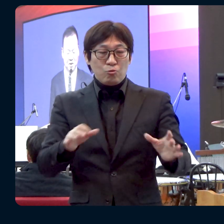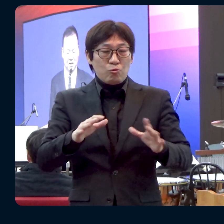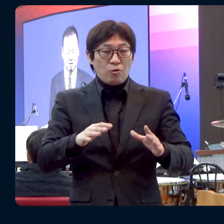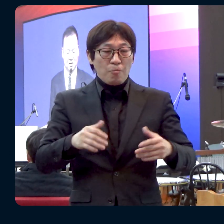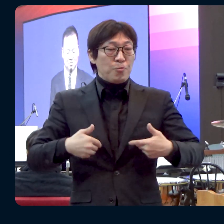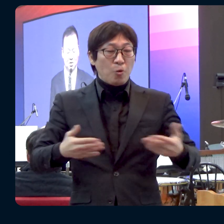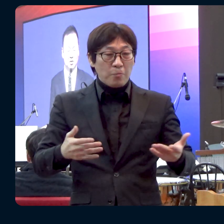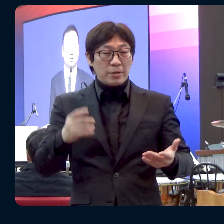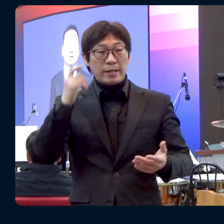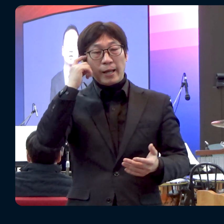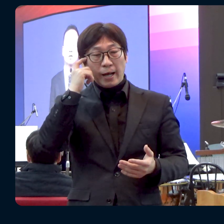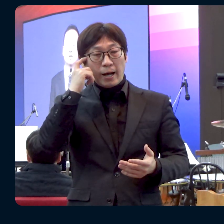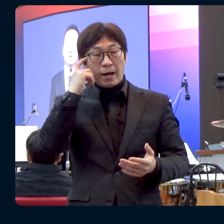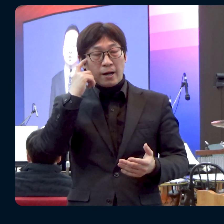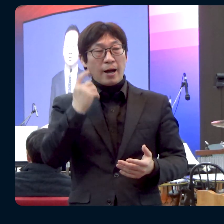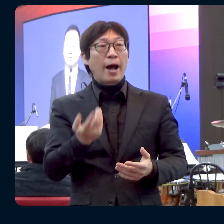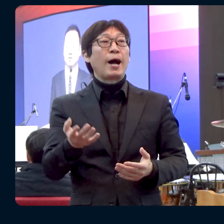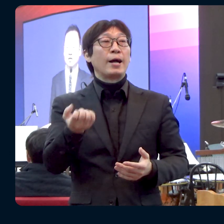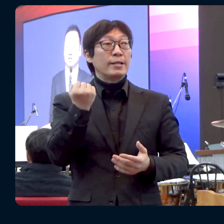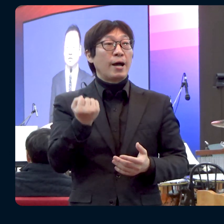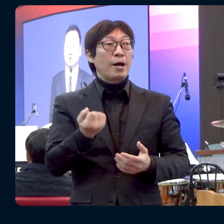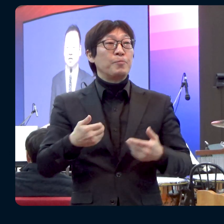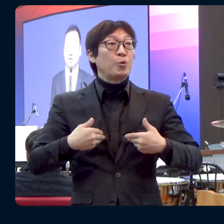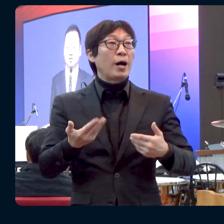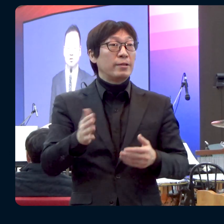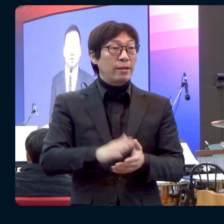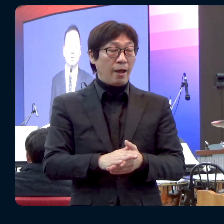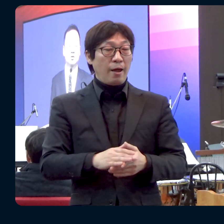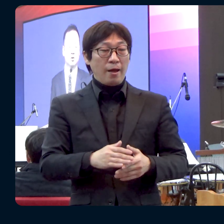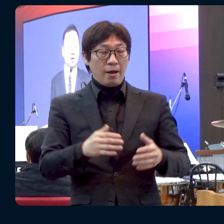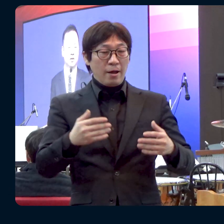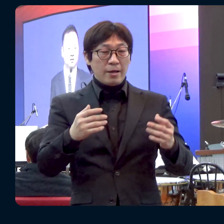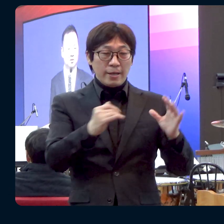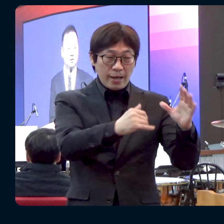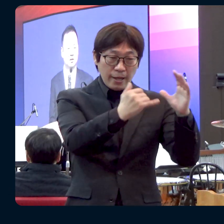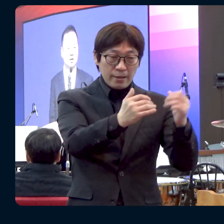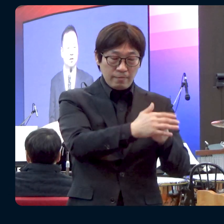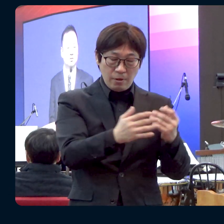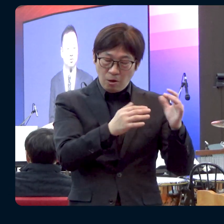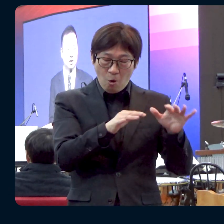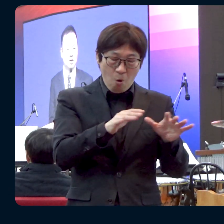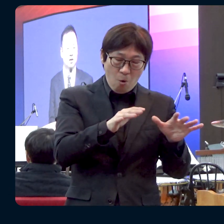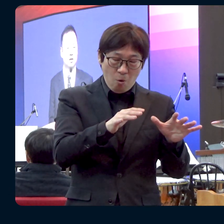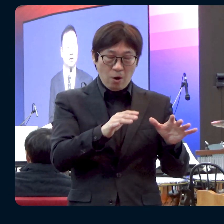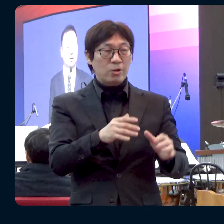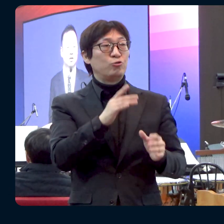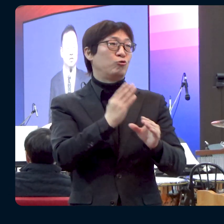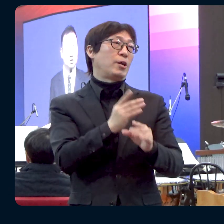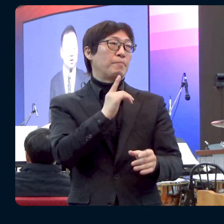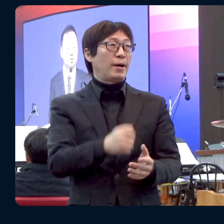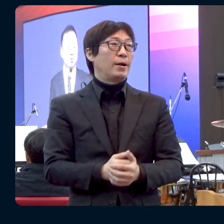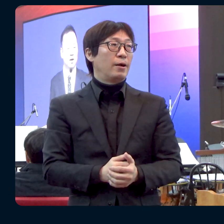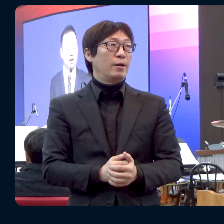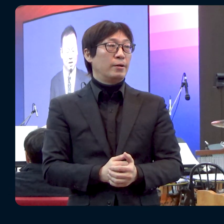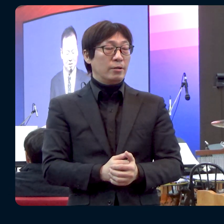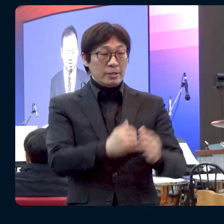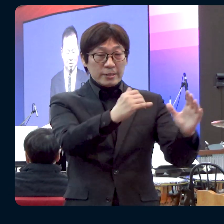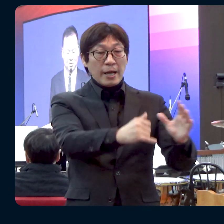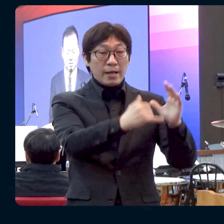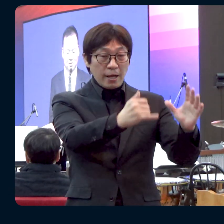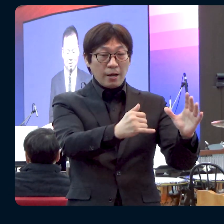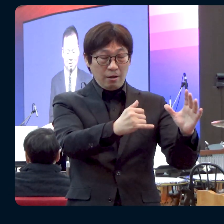두려워하고 있는지도 모릅니다. 물론 성도답게 살지 않아서 생긴 처참한 결과에 대해서는 우리가